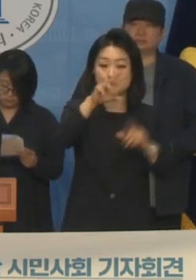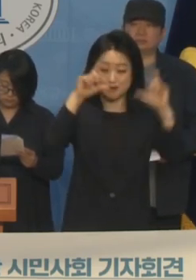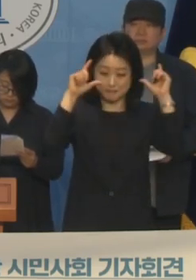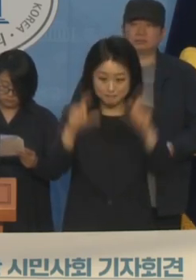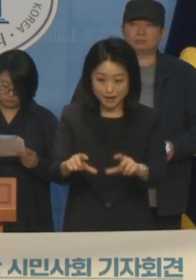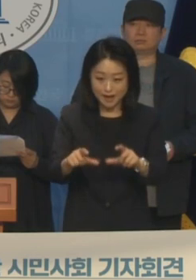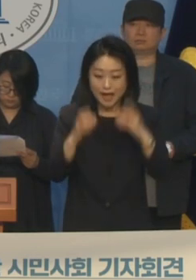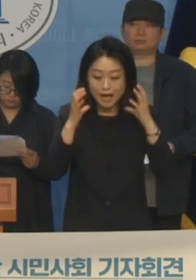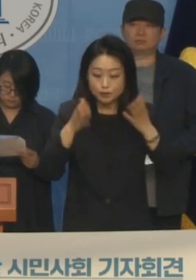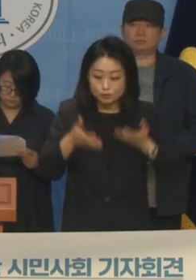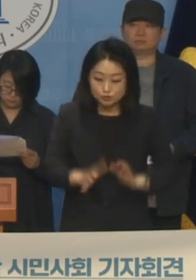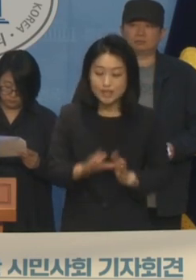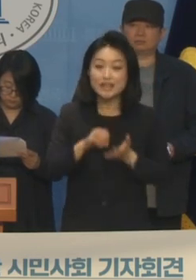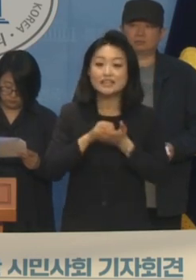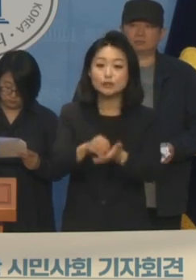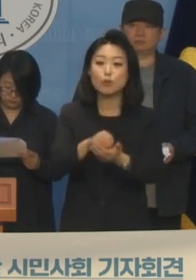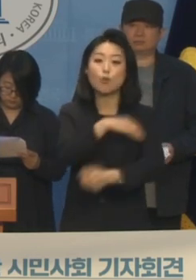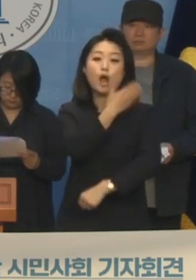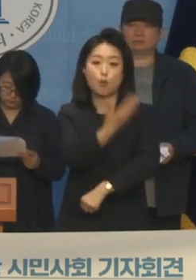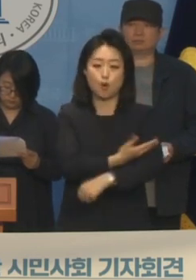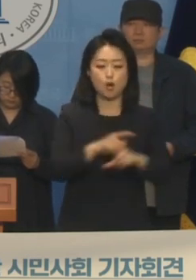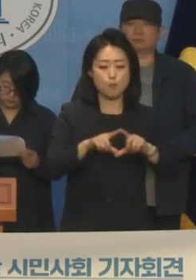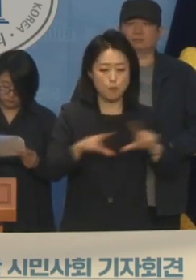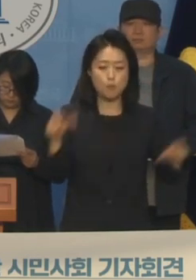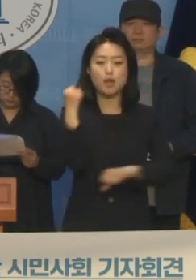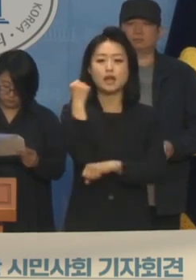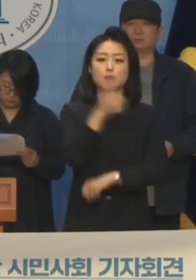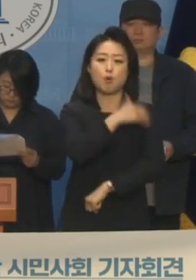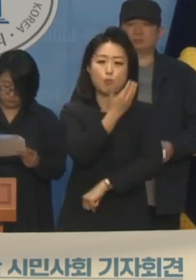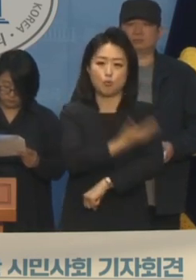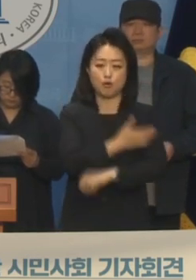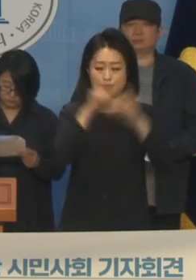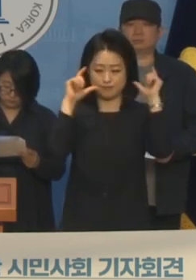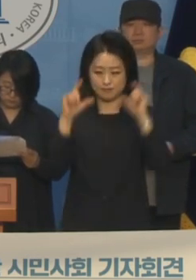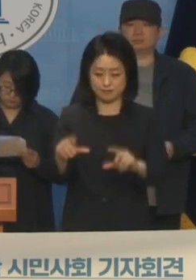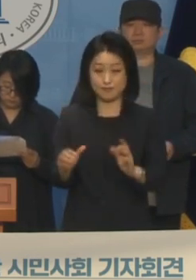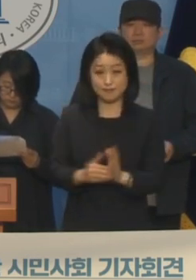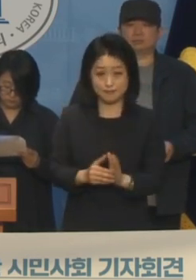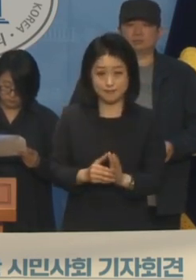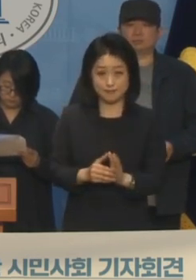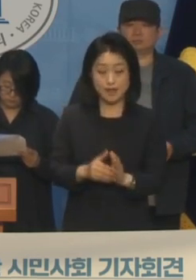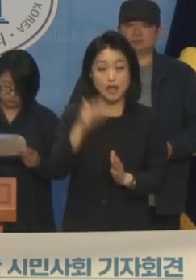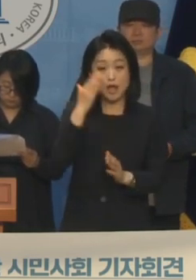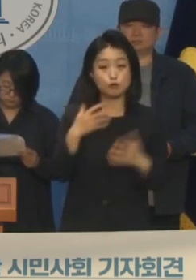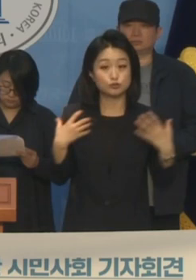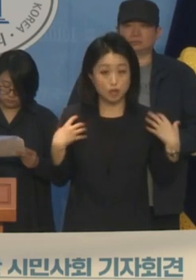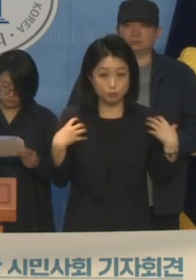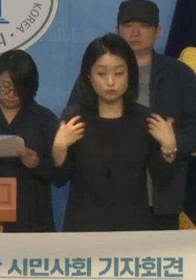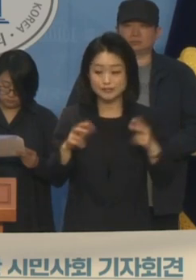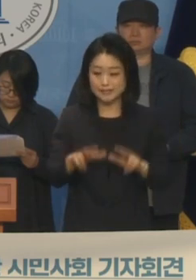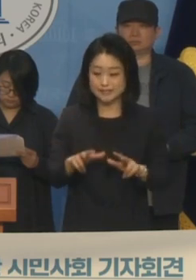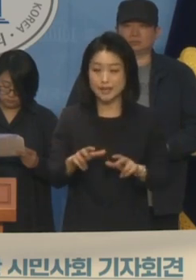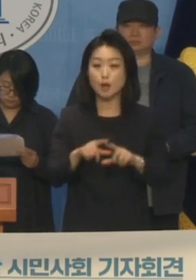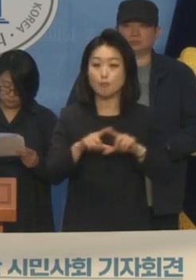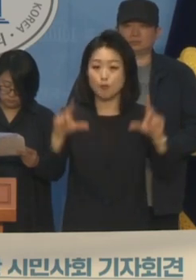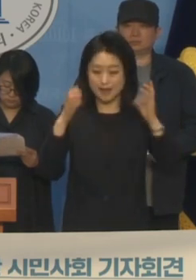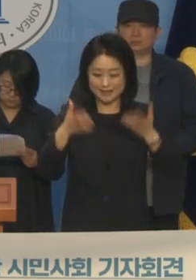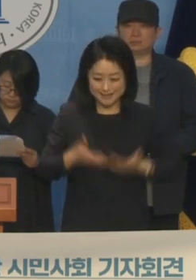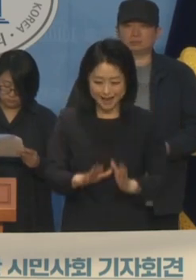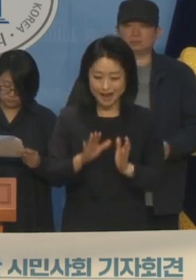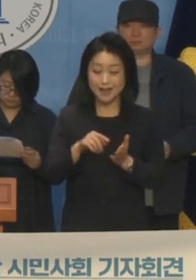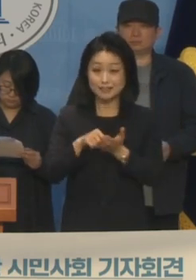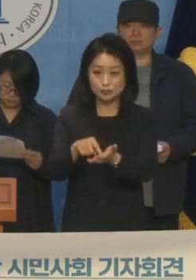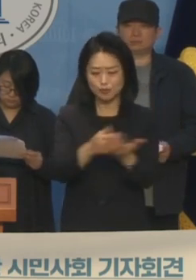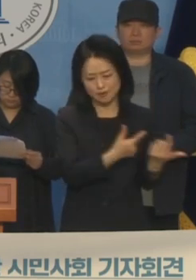통해 아동의 출생등록될 권리가 보편적 기본권임을 다시 확인하였다. 한국 정부도 이제는 보편적 출생신고제도